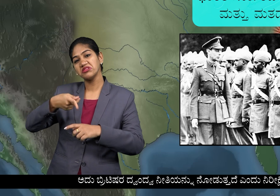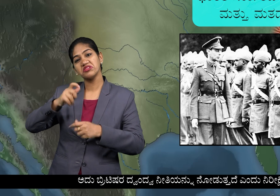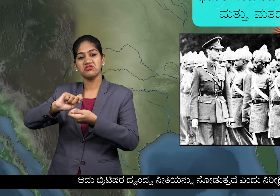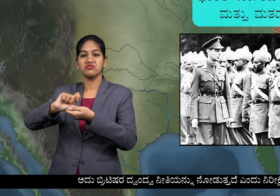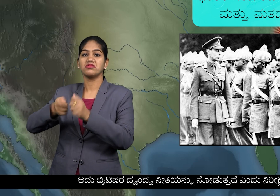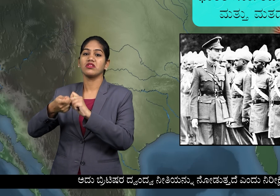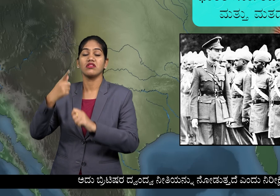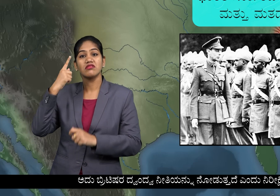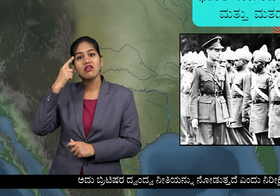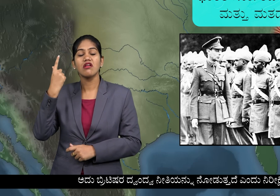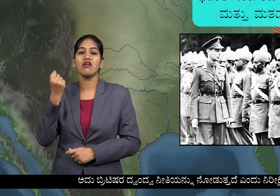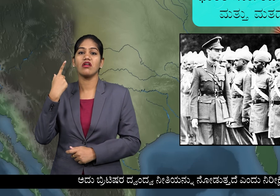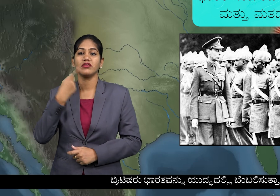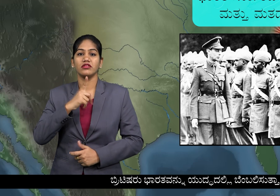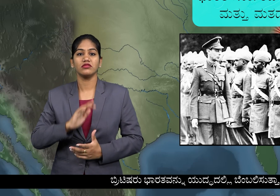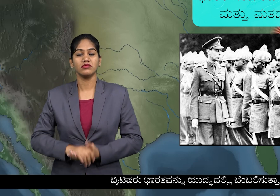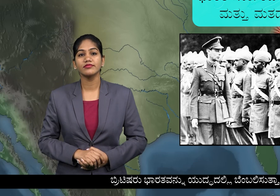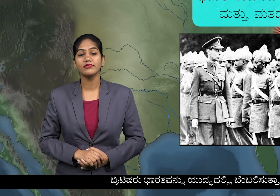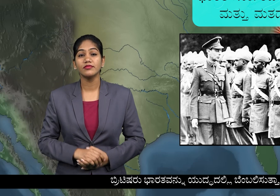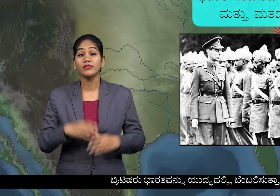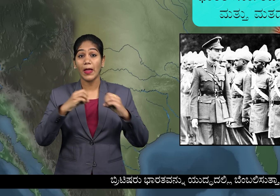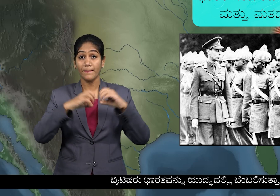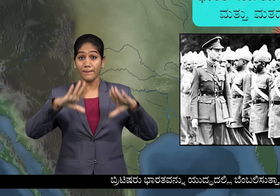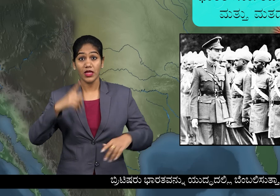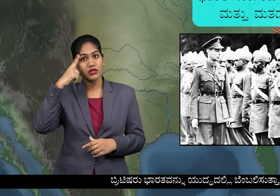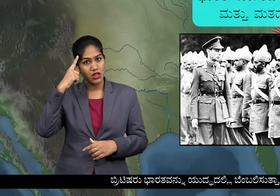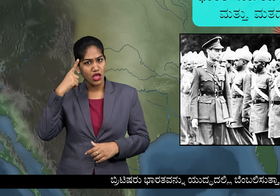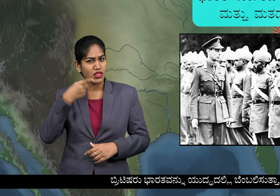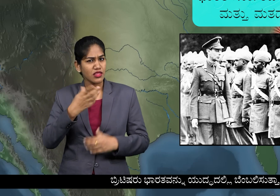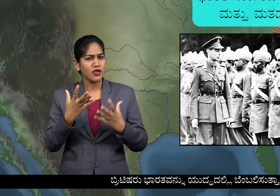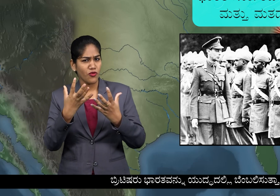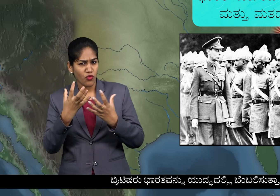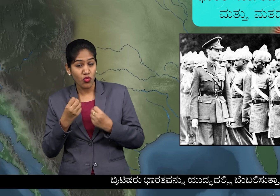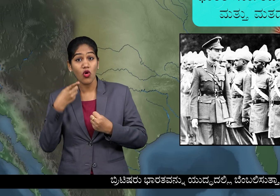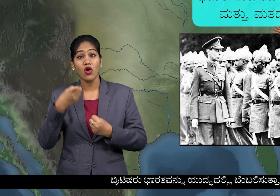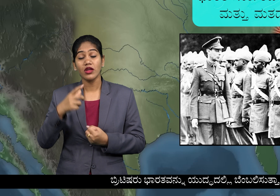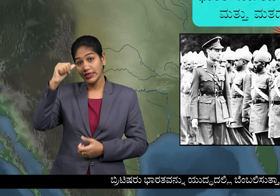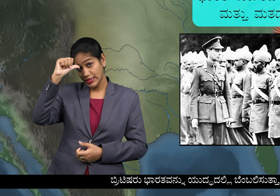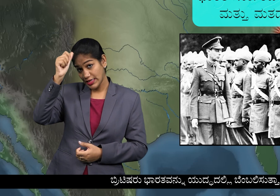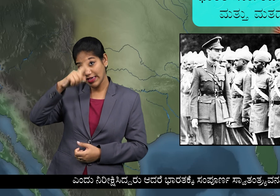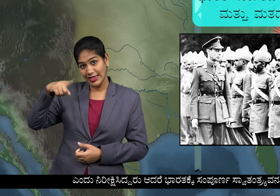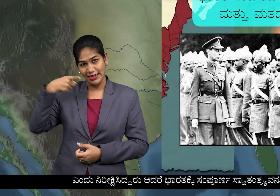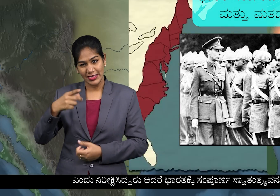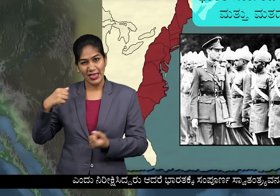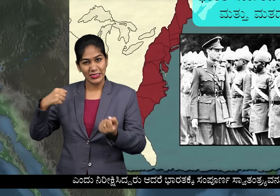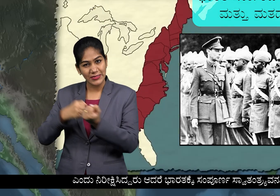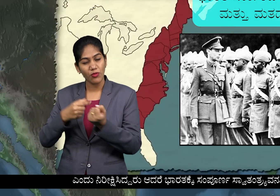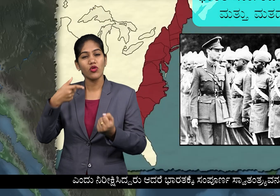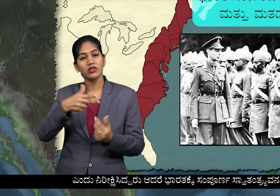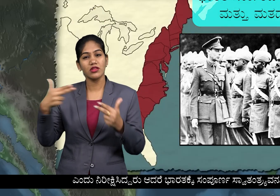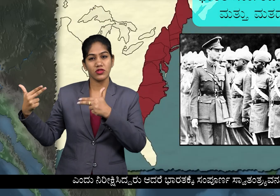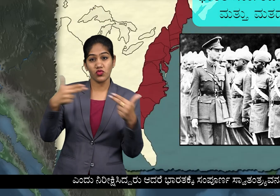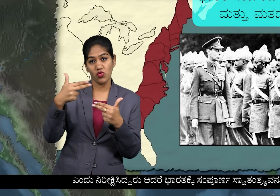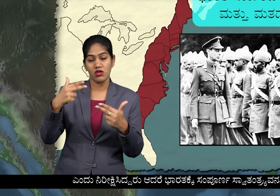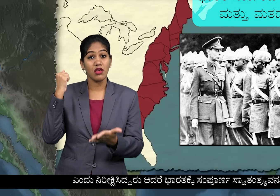ನೋಡುತ್ತದೆ ಎಂದು ನಿರೀಕ್ಷಿಸಲಾಯಿತು. ಬ್ರಿಟಿಷರು ಭಾರತವನ್ನು ಯುದ್ಧದಲ್ಲಿ ಬೆಂಬಲಿಸುತ್ತಾರೆ ಎಂದು